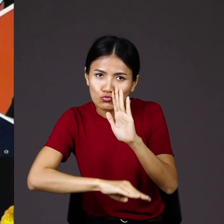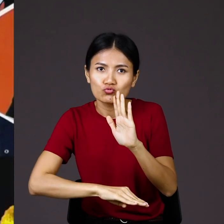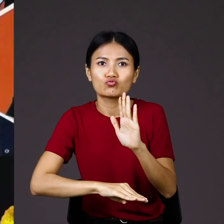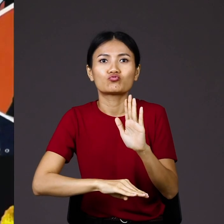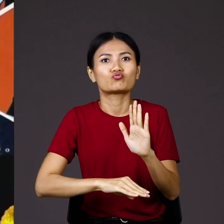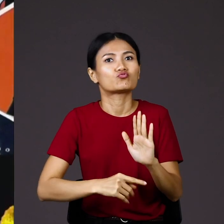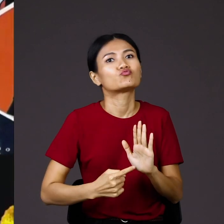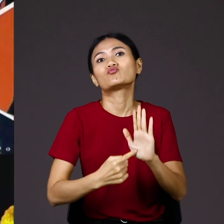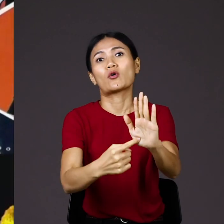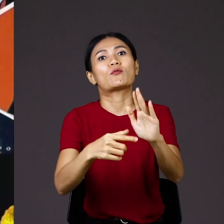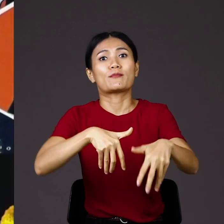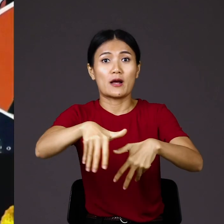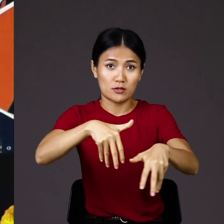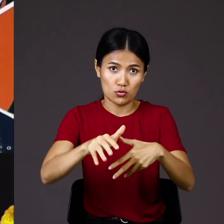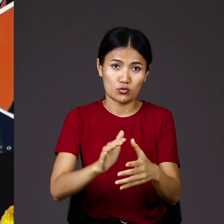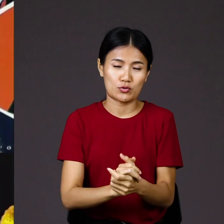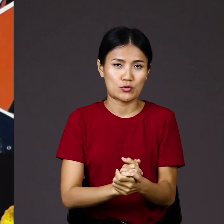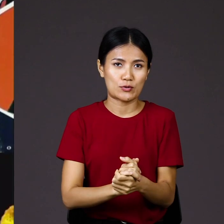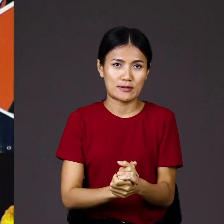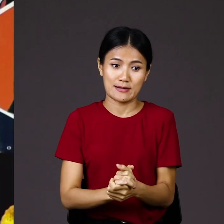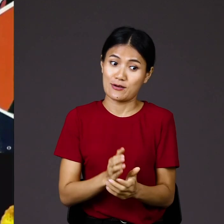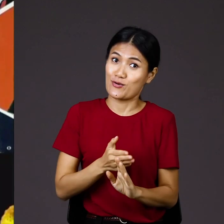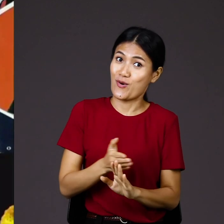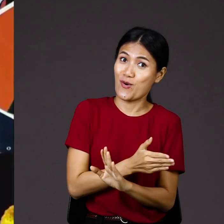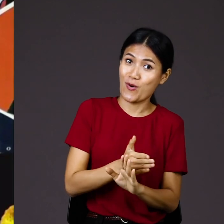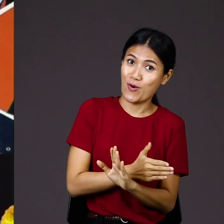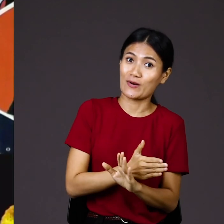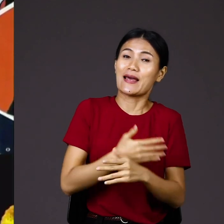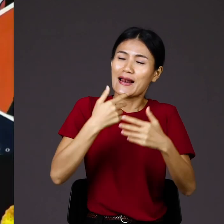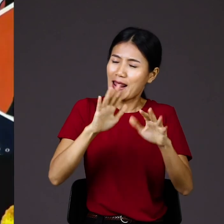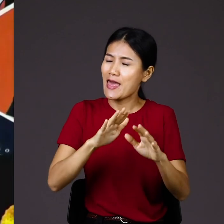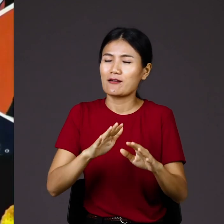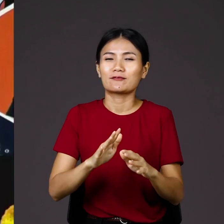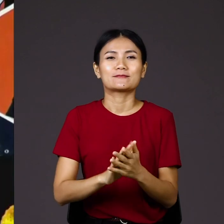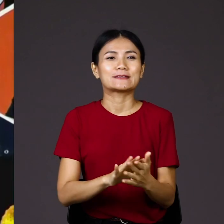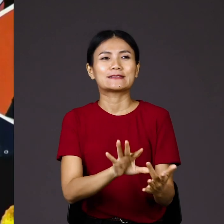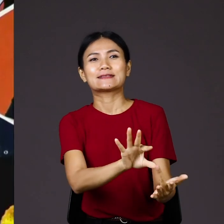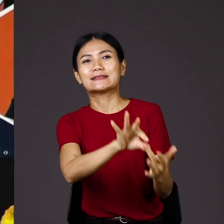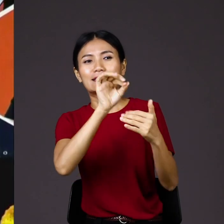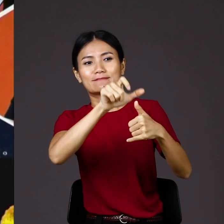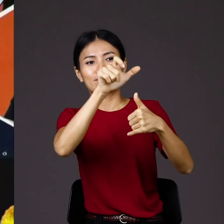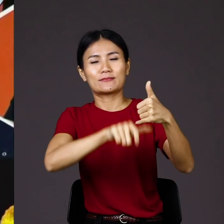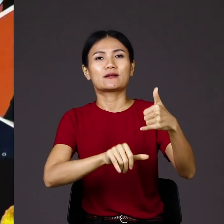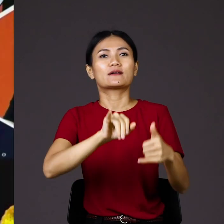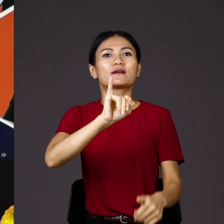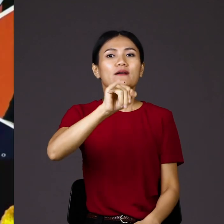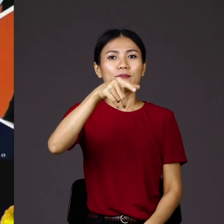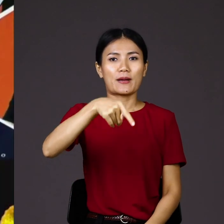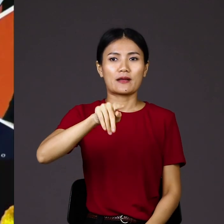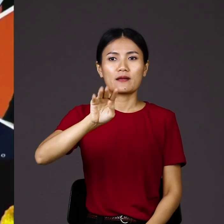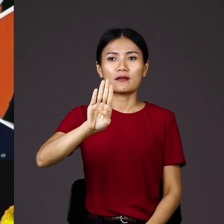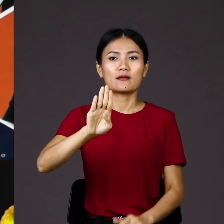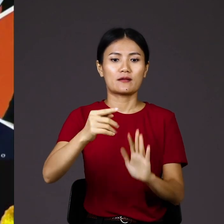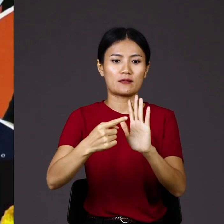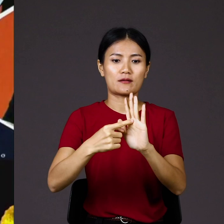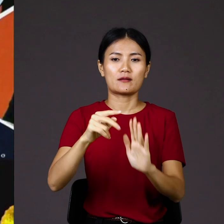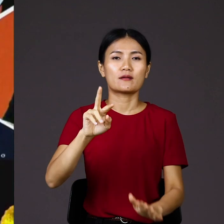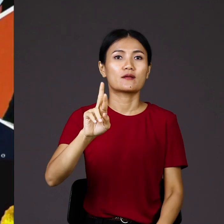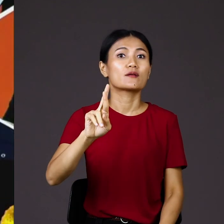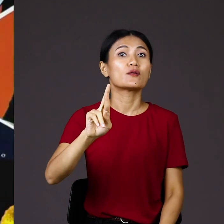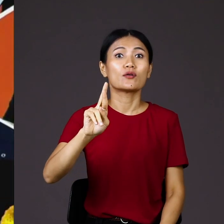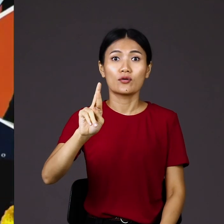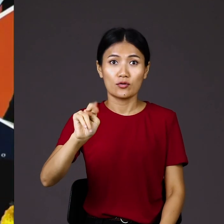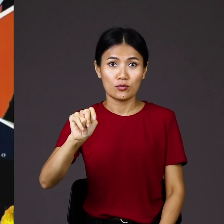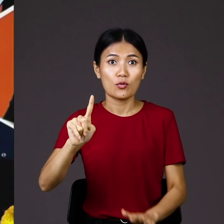ตั้งแต่เนิ่นๆเลยแล้วในที่สุดเราก็ได้ไพบูลย์กิจวรวุฒิลงมาเป็